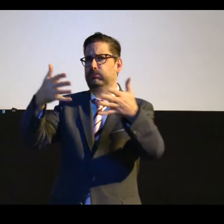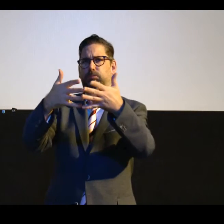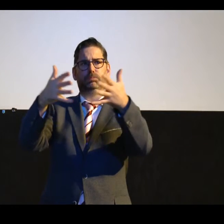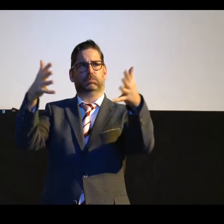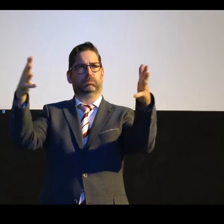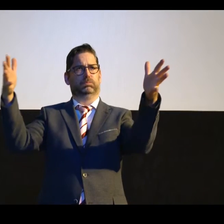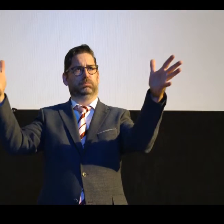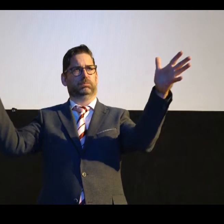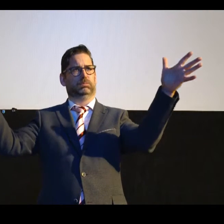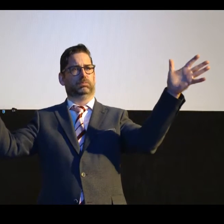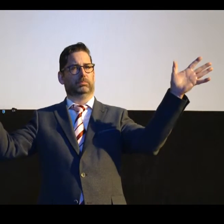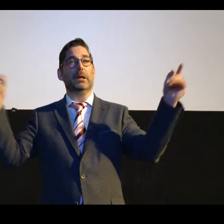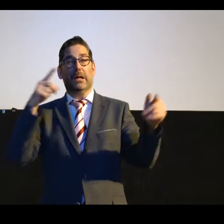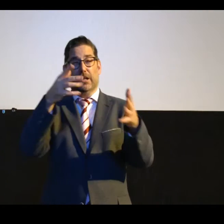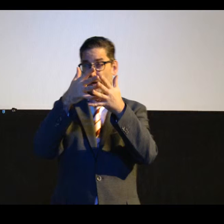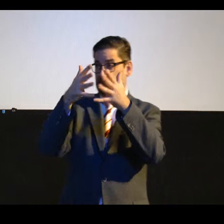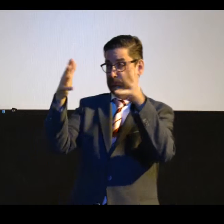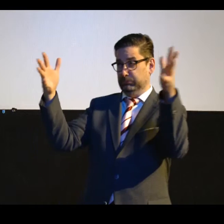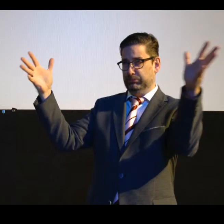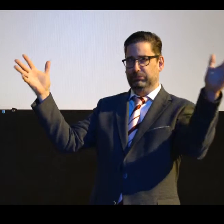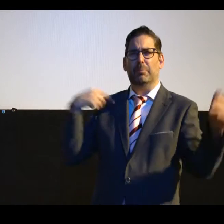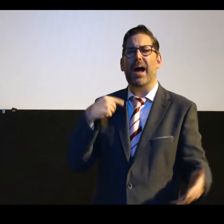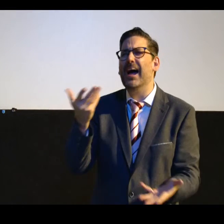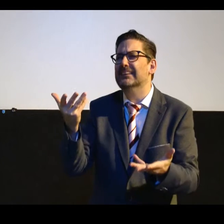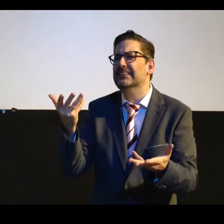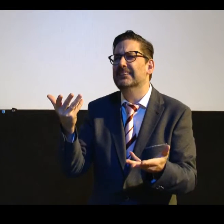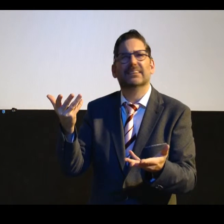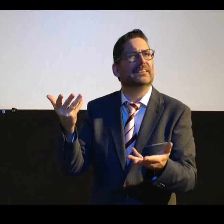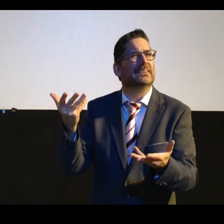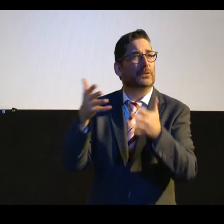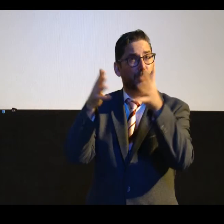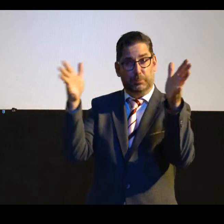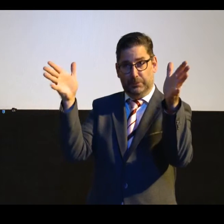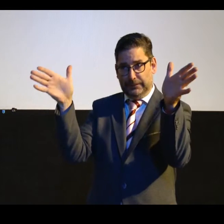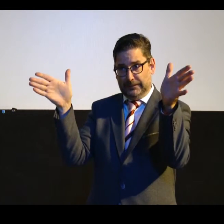cuales contamos a personas mayores que van perdiendo la audición y demás. Hablamos de pérdida auditiva.